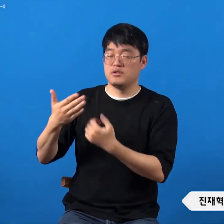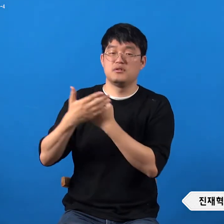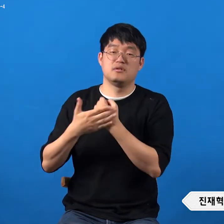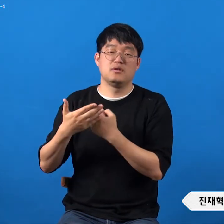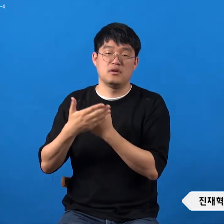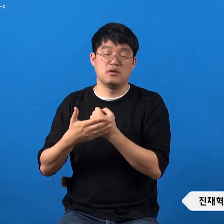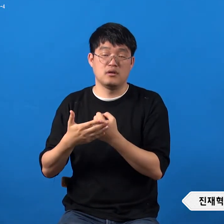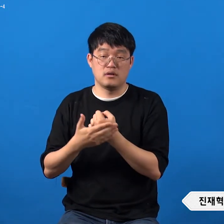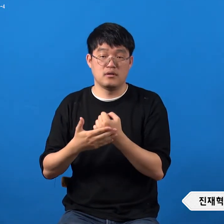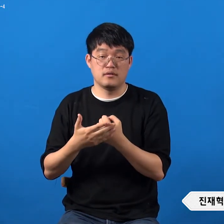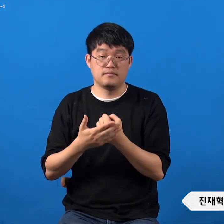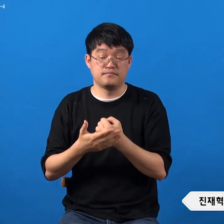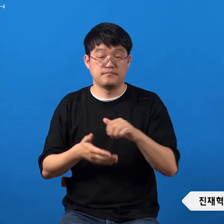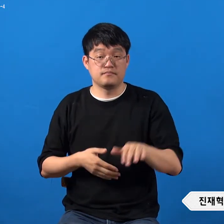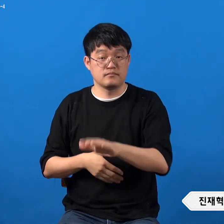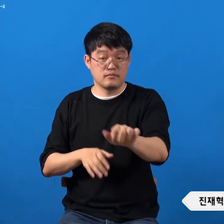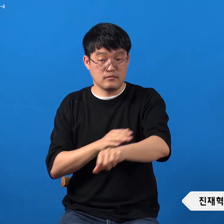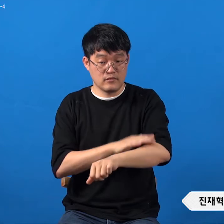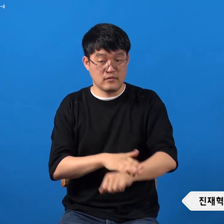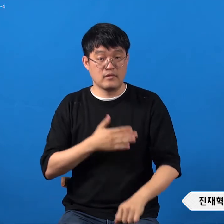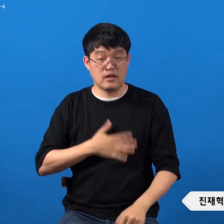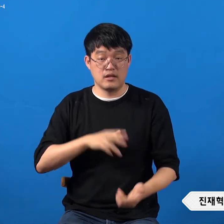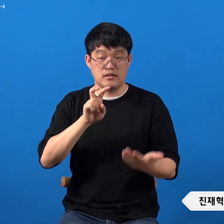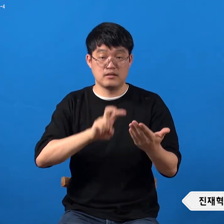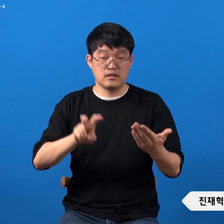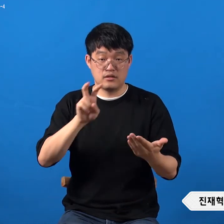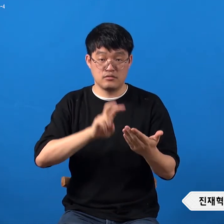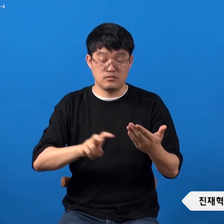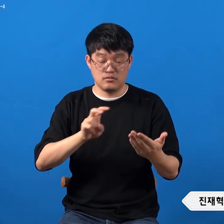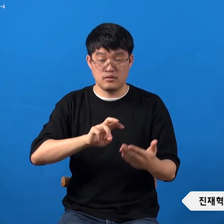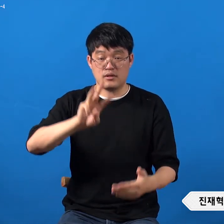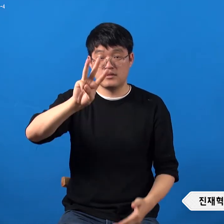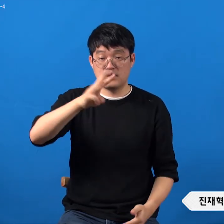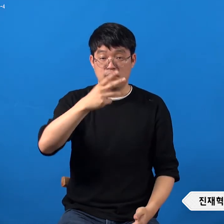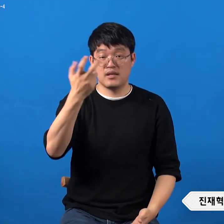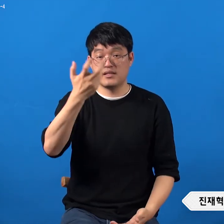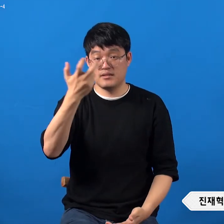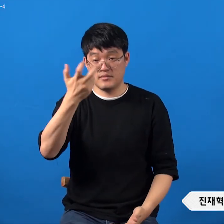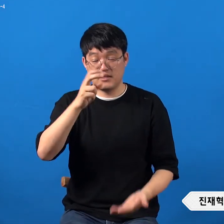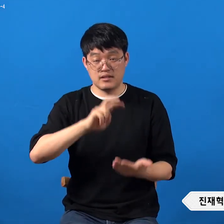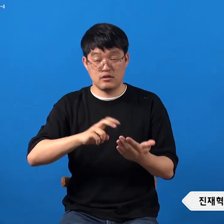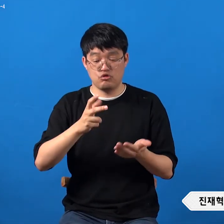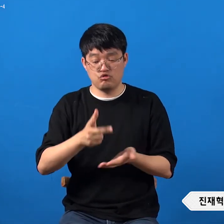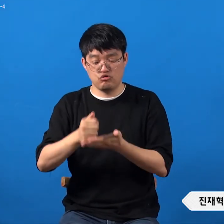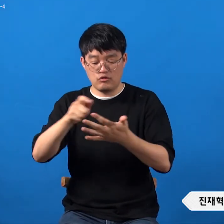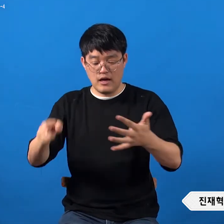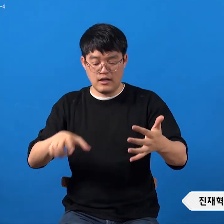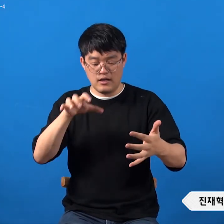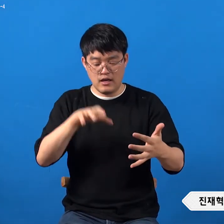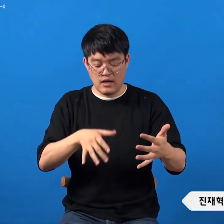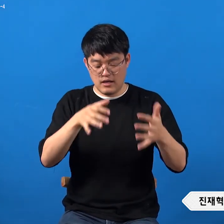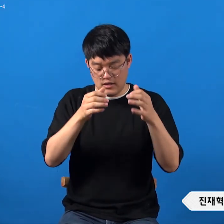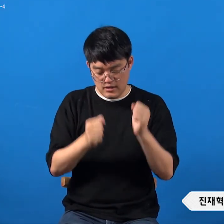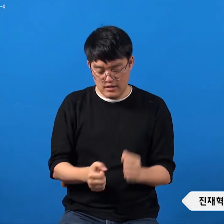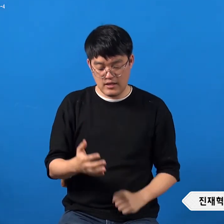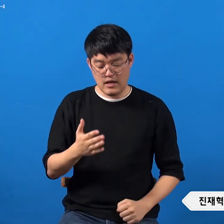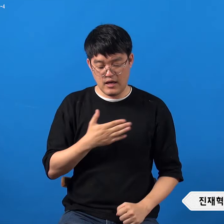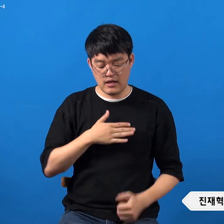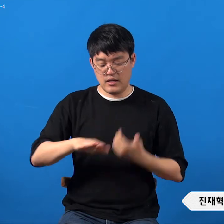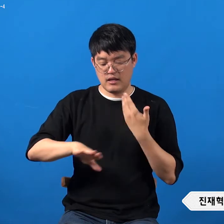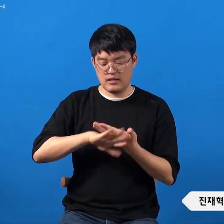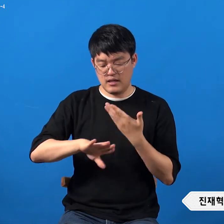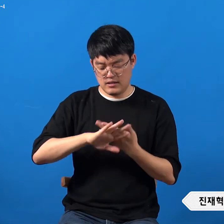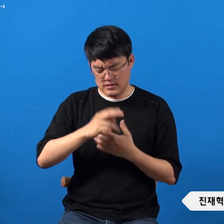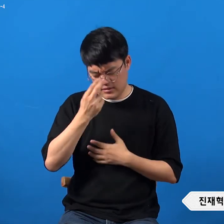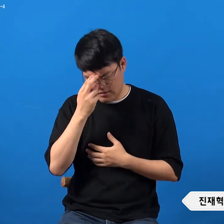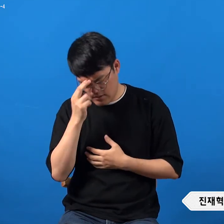우리가 잘 아는 찬송 370장, 주 안에 있는 나에게 땅 근심 있으랴,